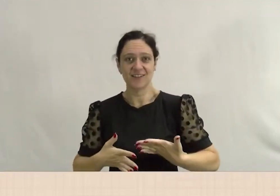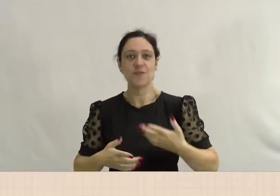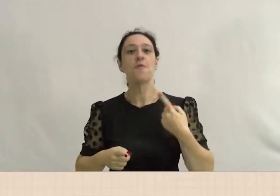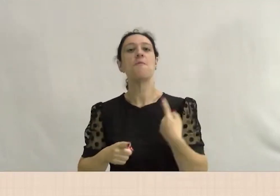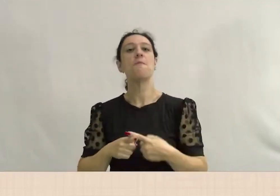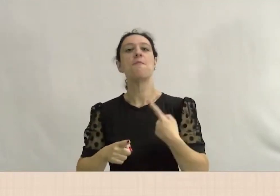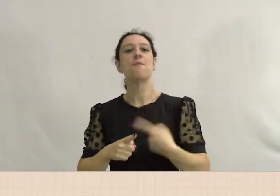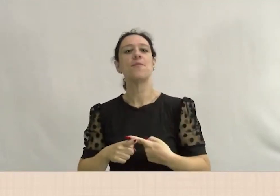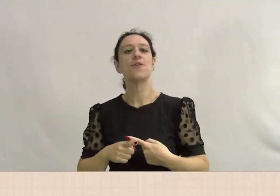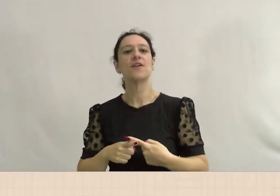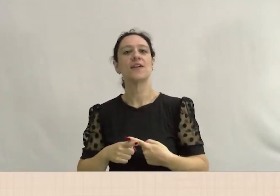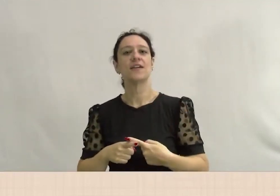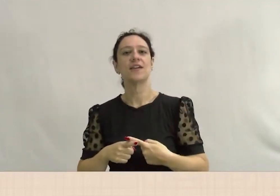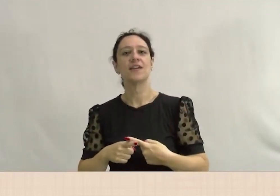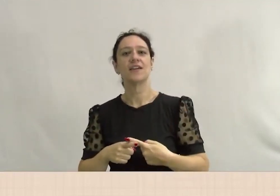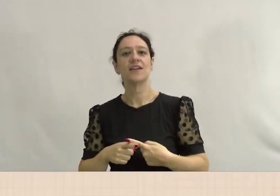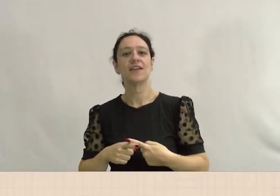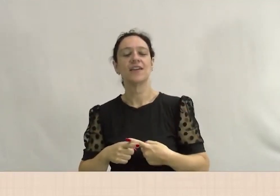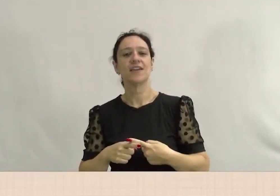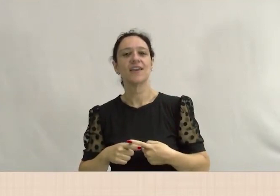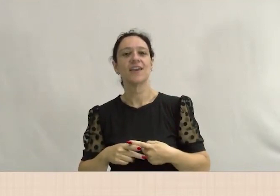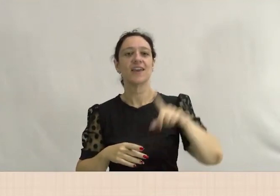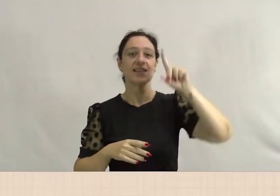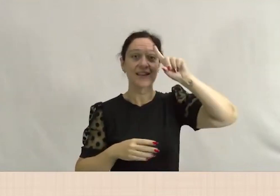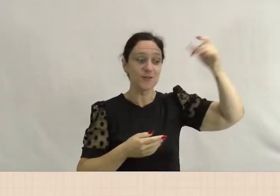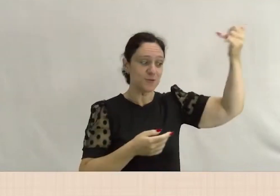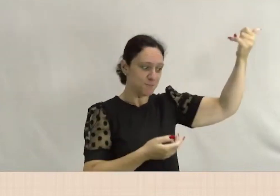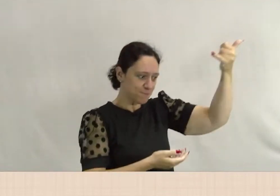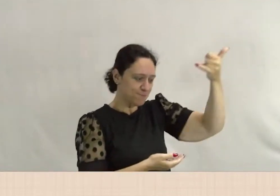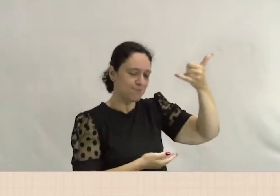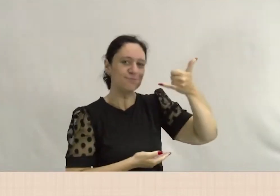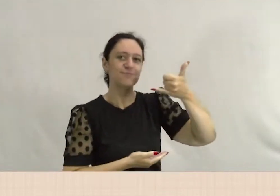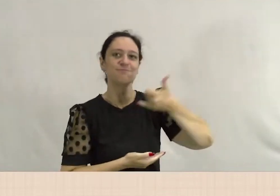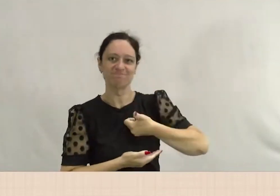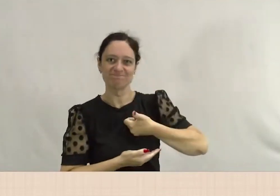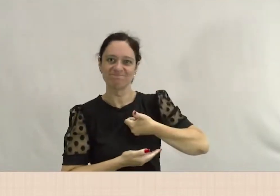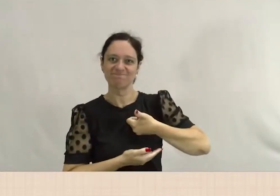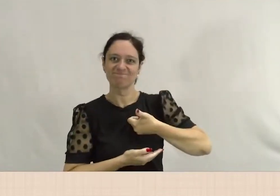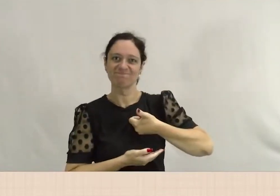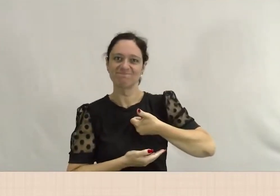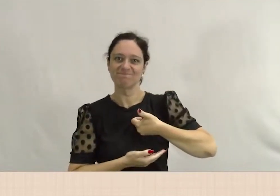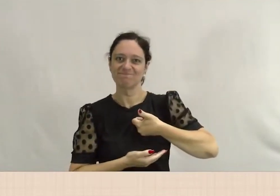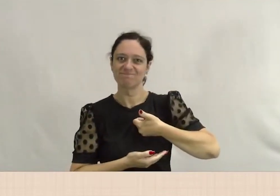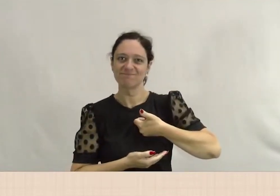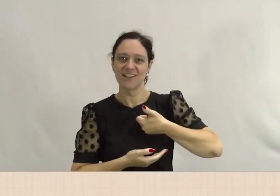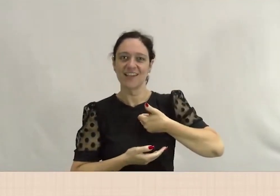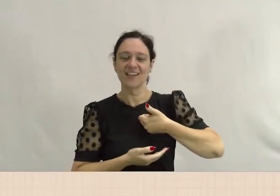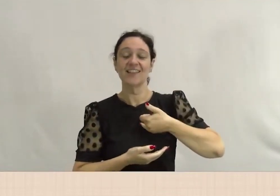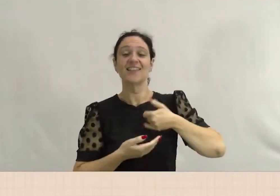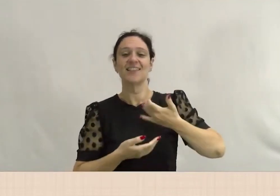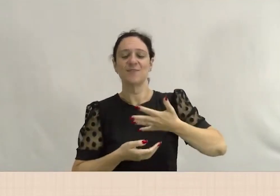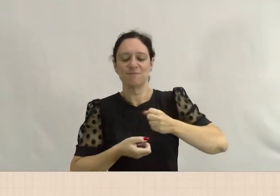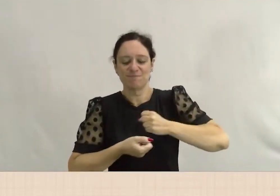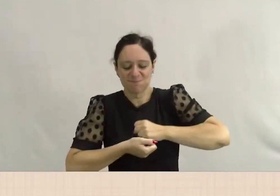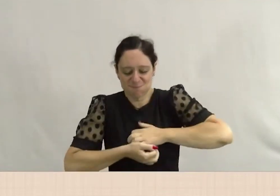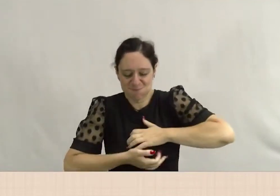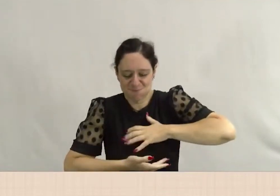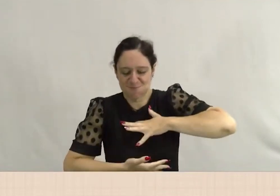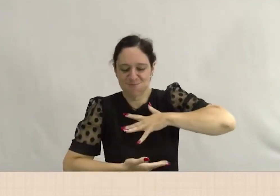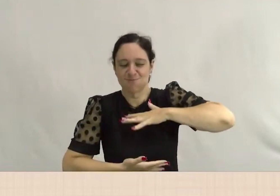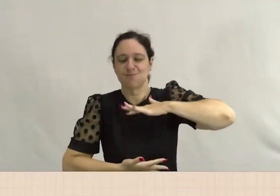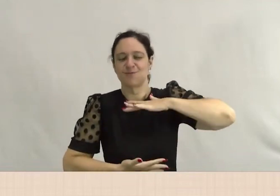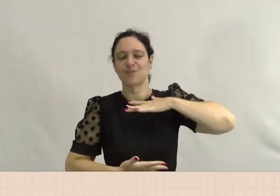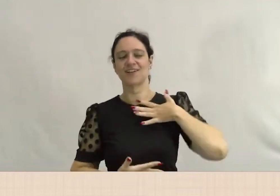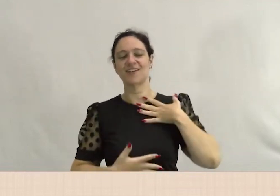Porque você está debaixo do fluir do rio da graça. Dessa graça flui Deus, o próprio Deus como